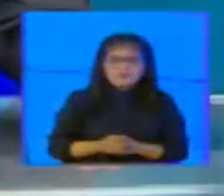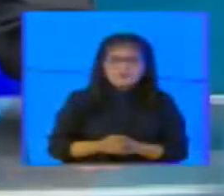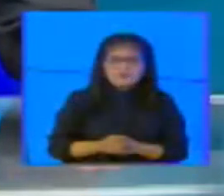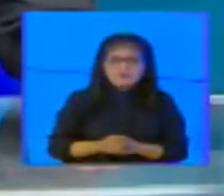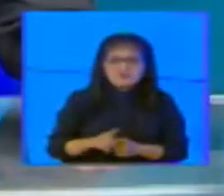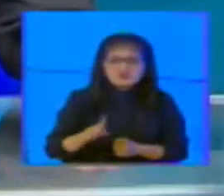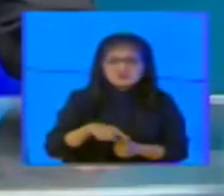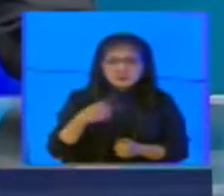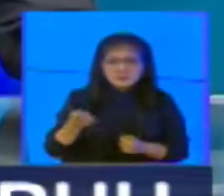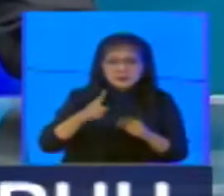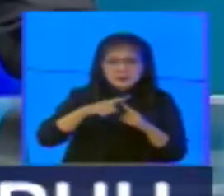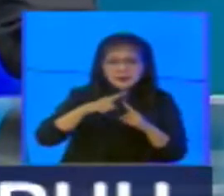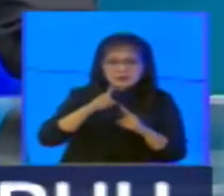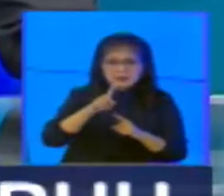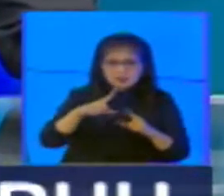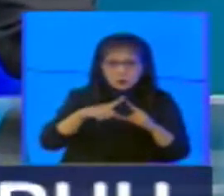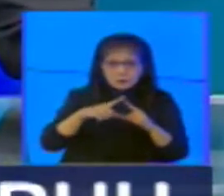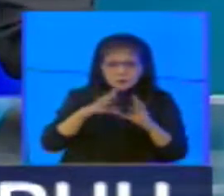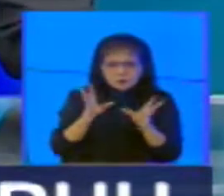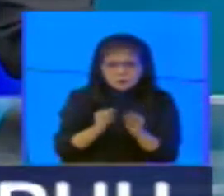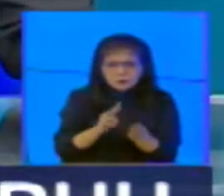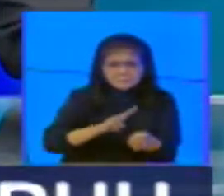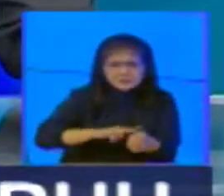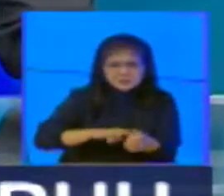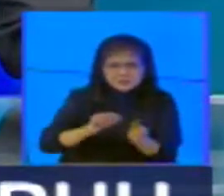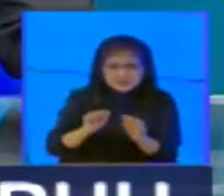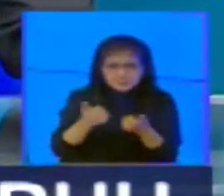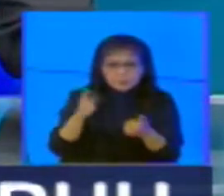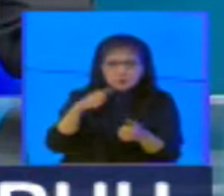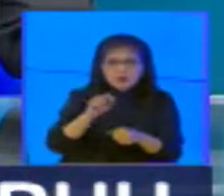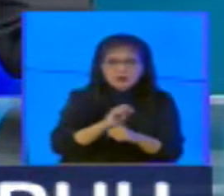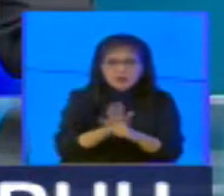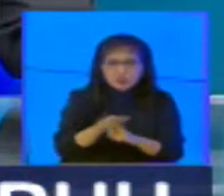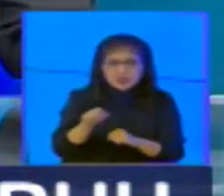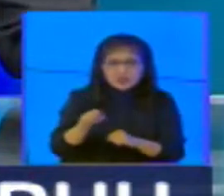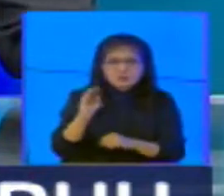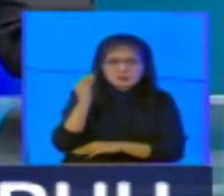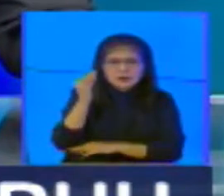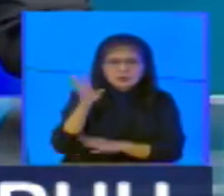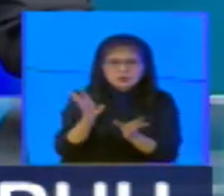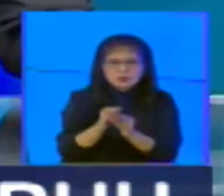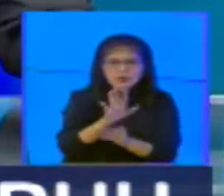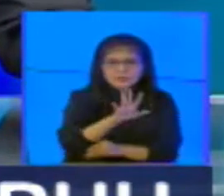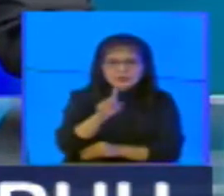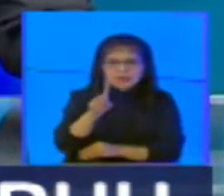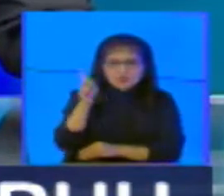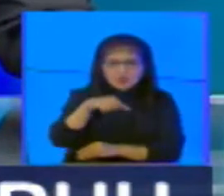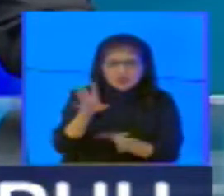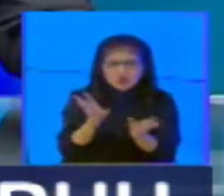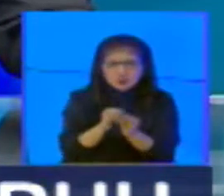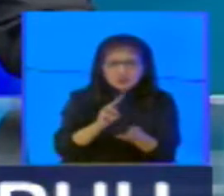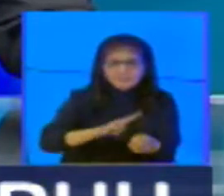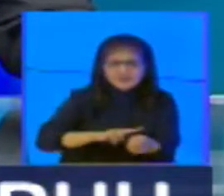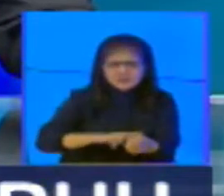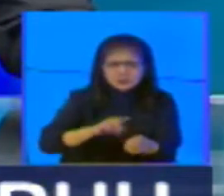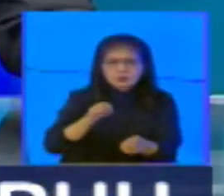Pemirsa, hingga tanggal 1 April atau Rabu kemarin, jumlah pasien yang sembuh dari virus COVID-19 di DKI Jakarta berjumlah 51